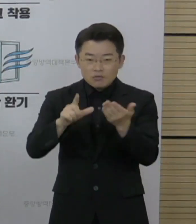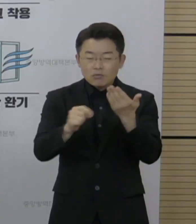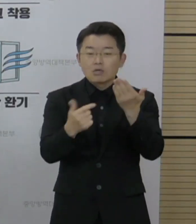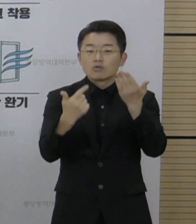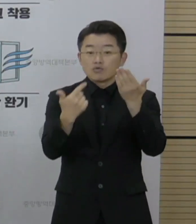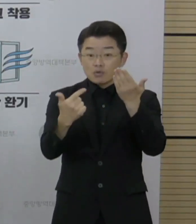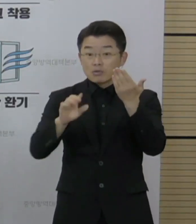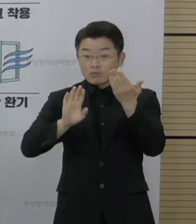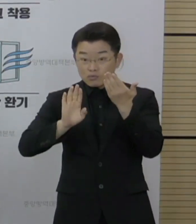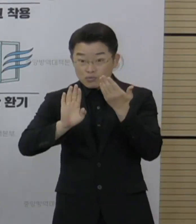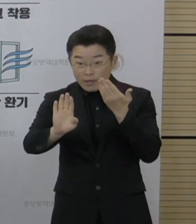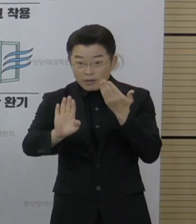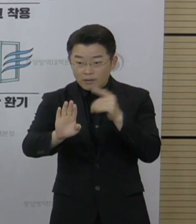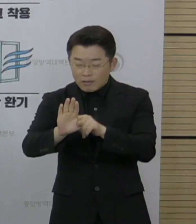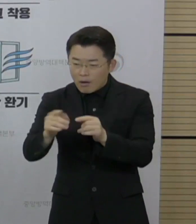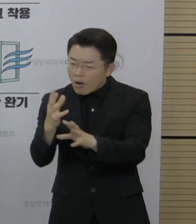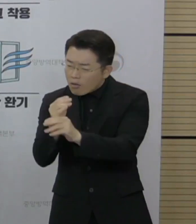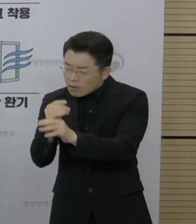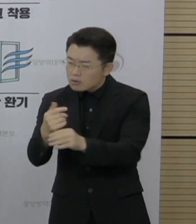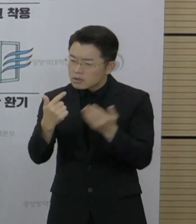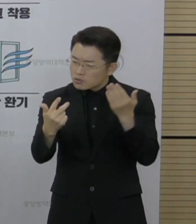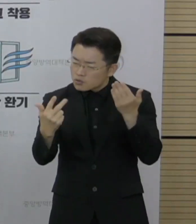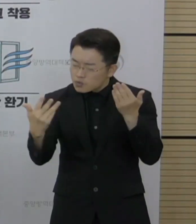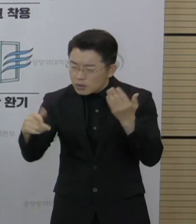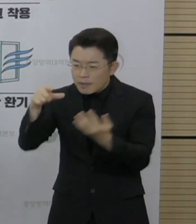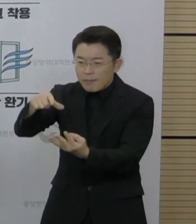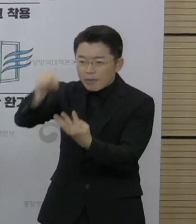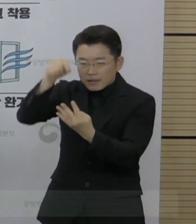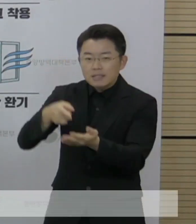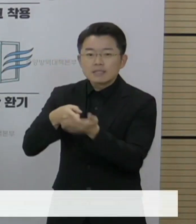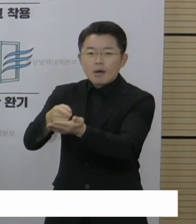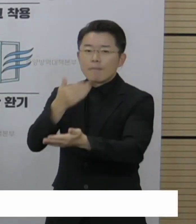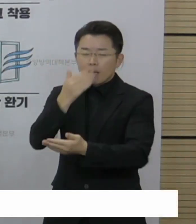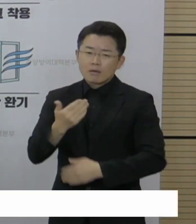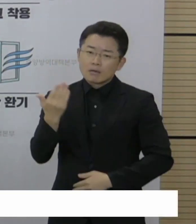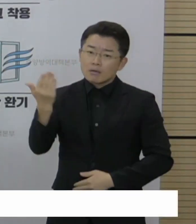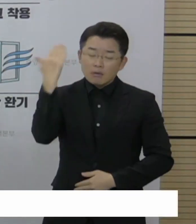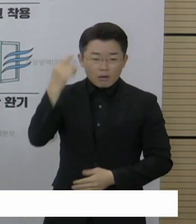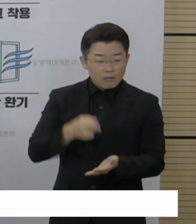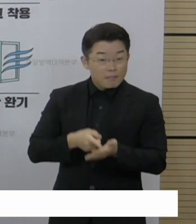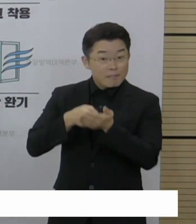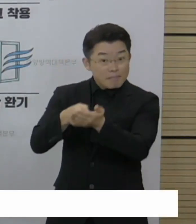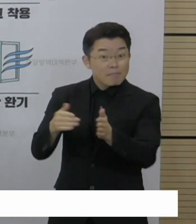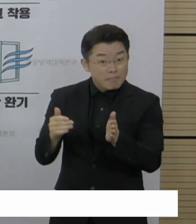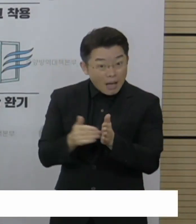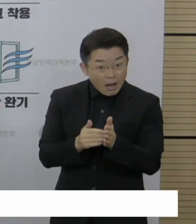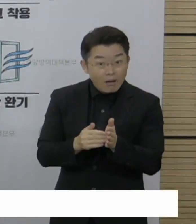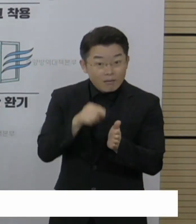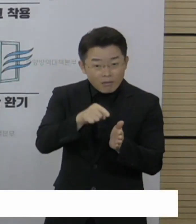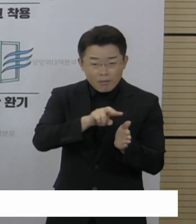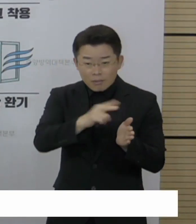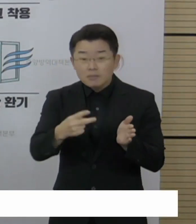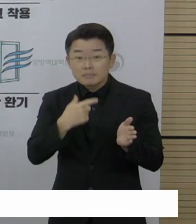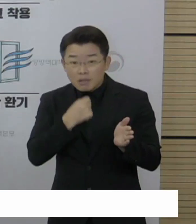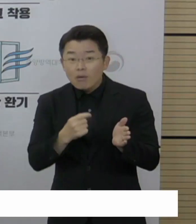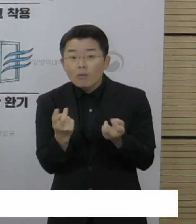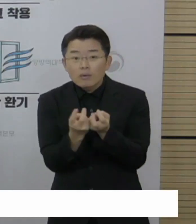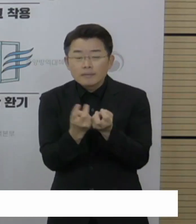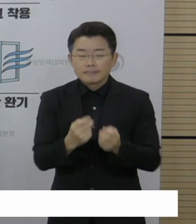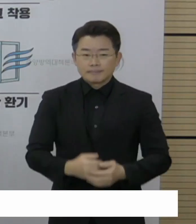이후 날짜로 선택하실 수 있습니다 이미 예약하신 분이 접종 일시에 변경을 원하시는 경우